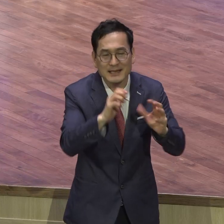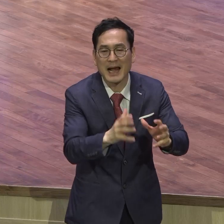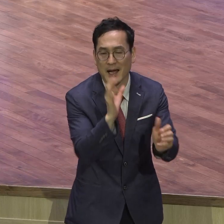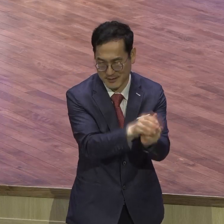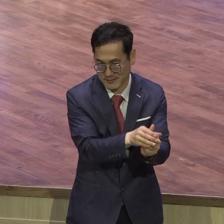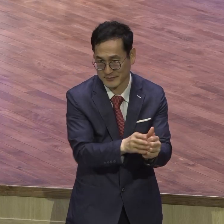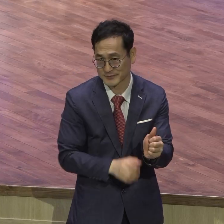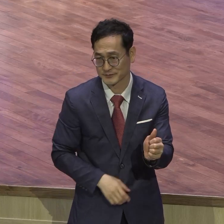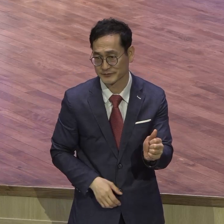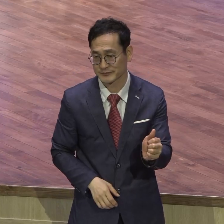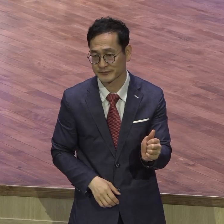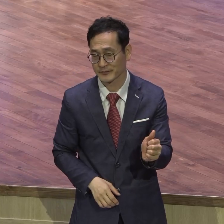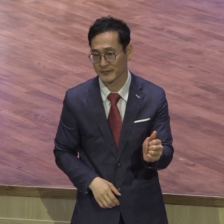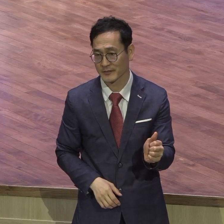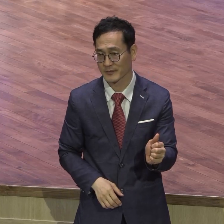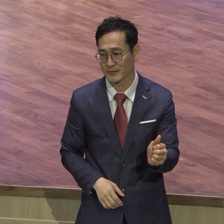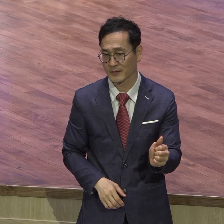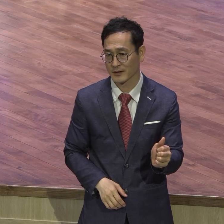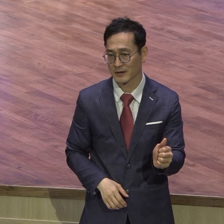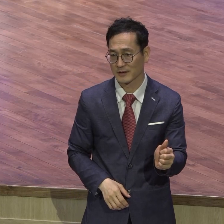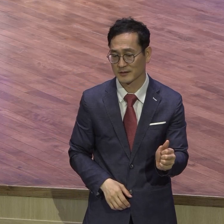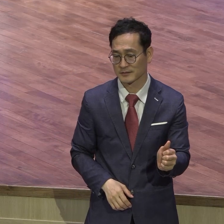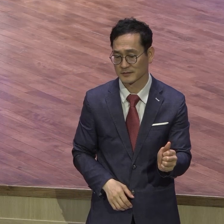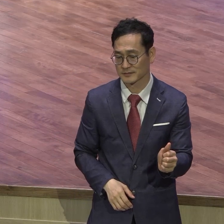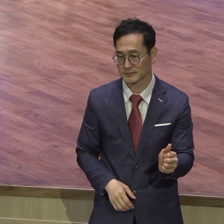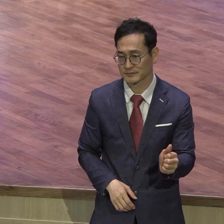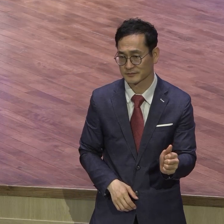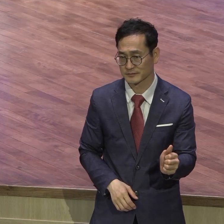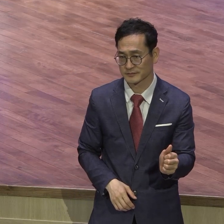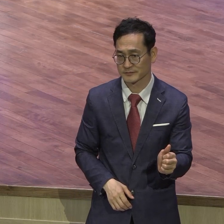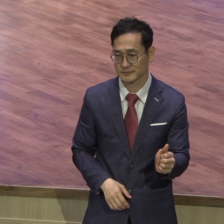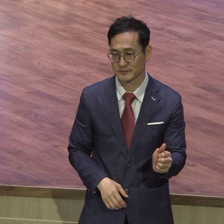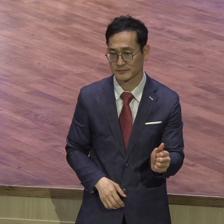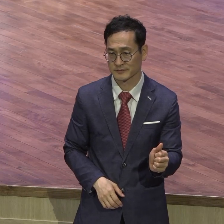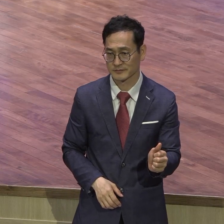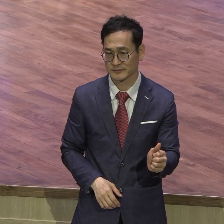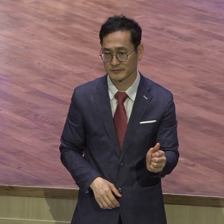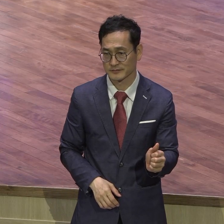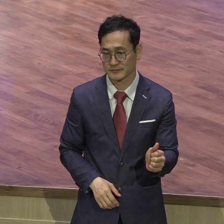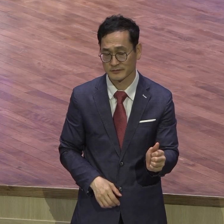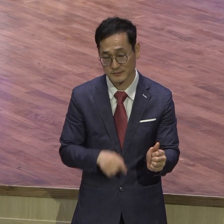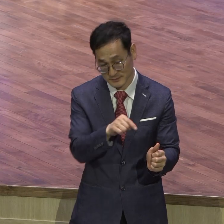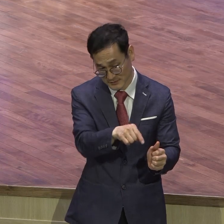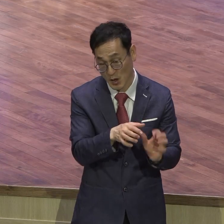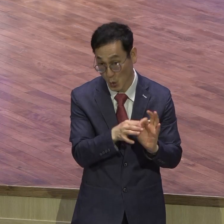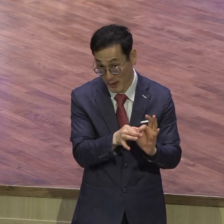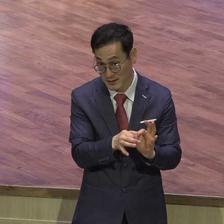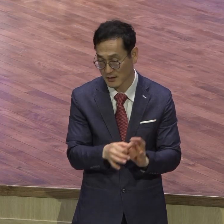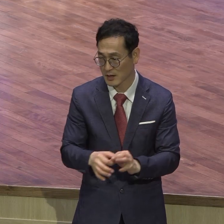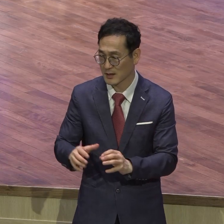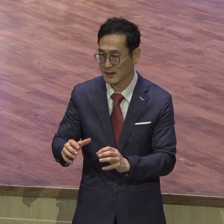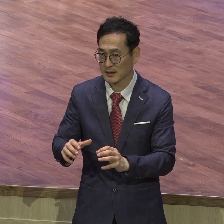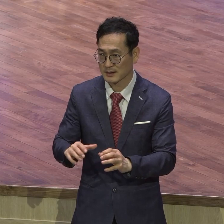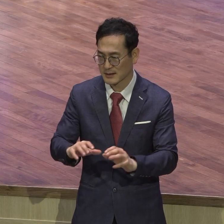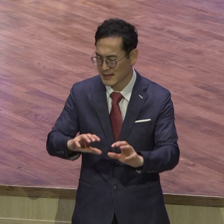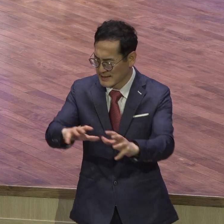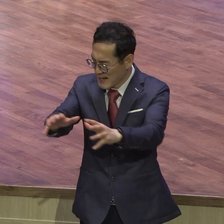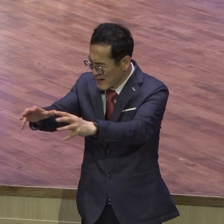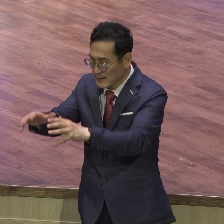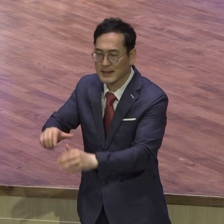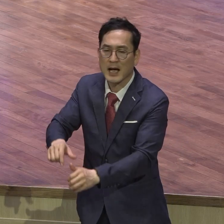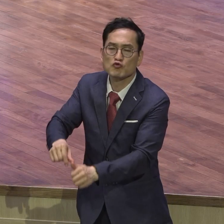모든 민족을 이스라엘 백성을 통하여 구원하기 위한 하나님의 놀라운 계획이 있었단 말이에요